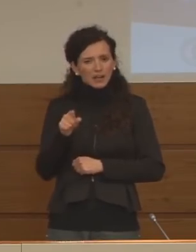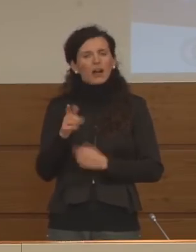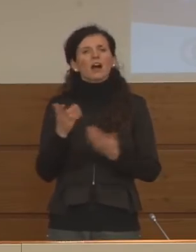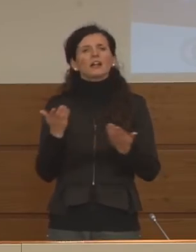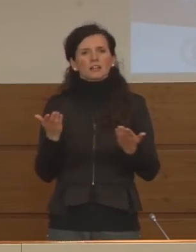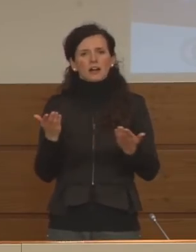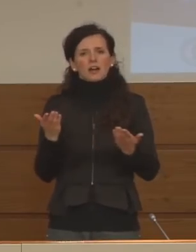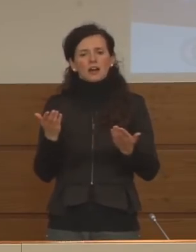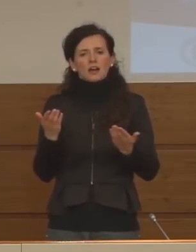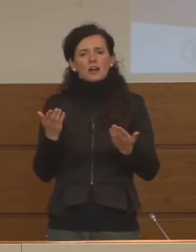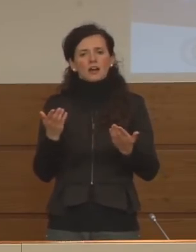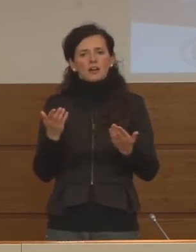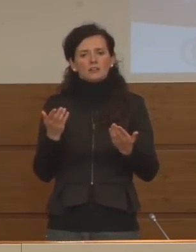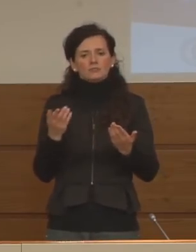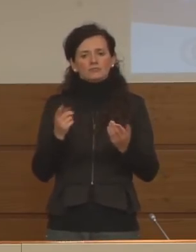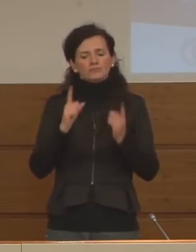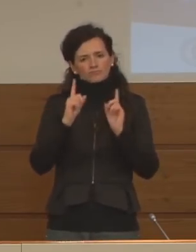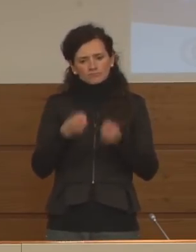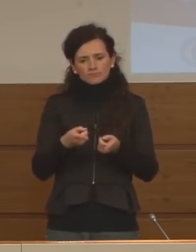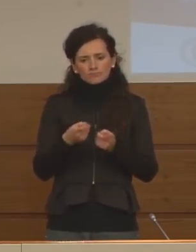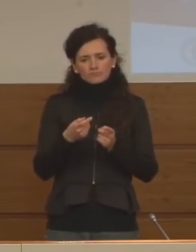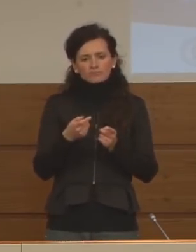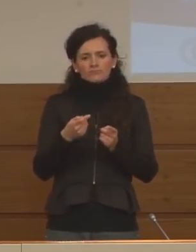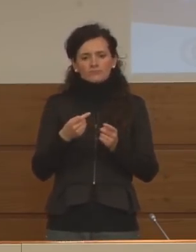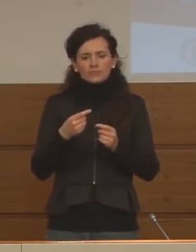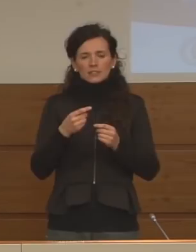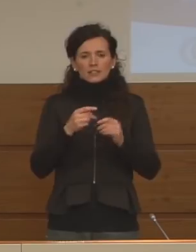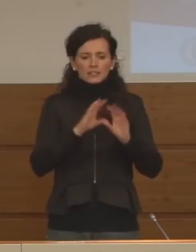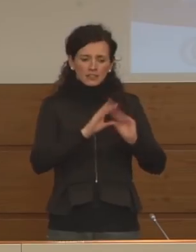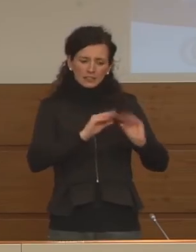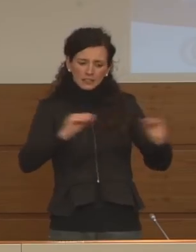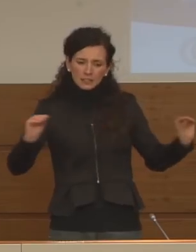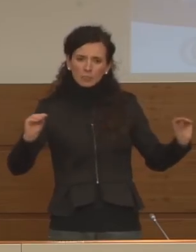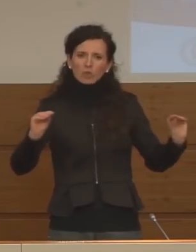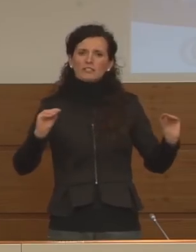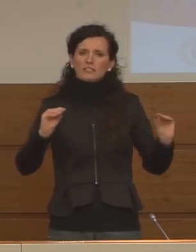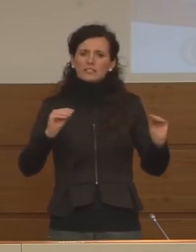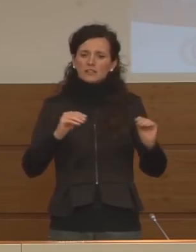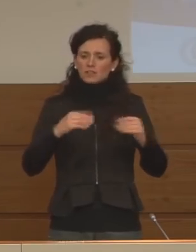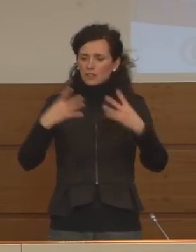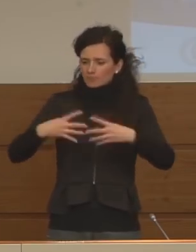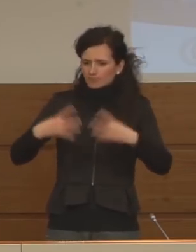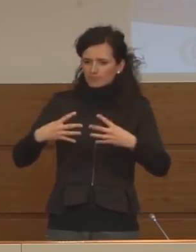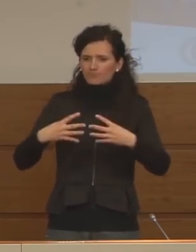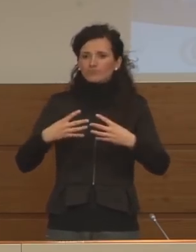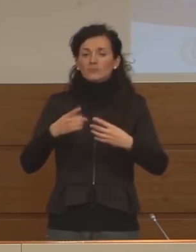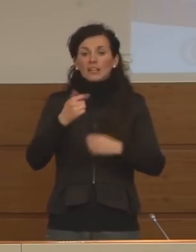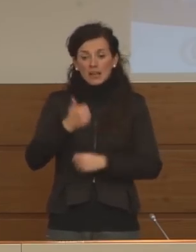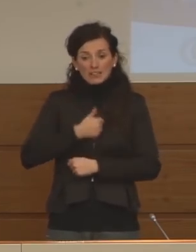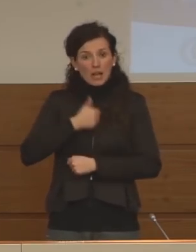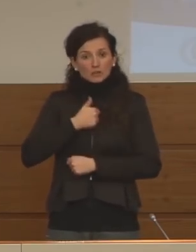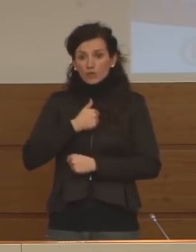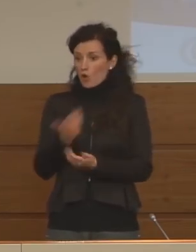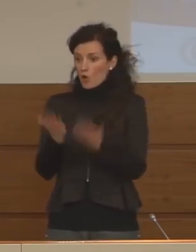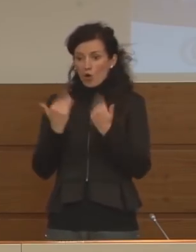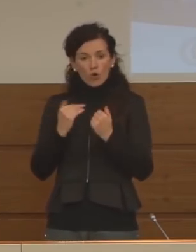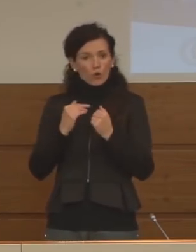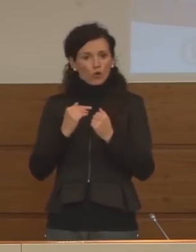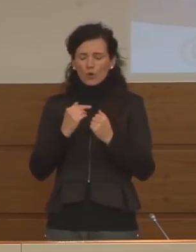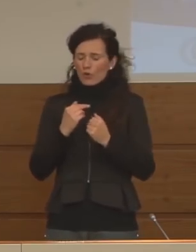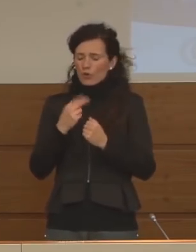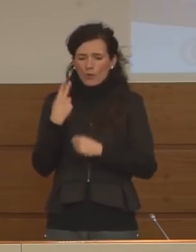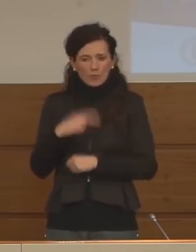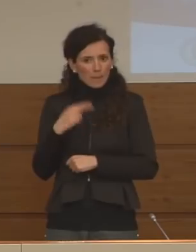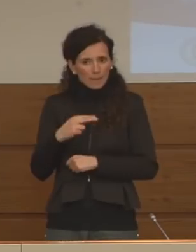dotate delle attrezzature dei dispositivi che non sono in grado di acquisire direttamente noi